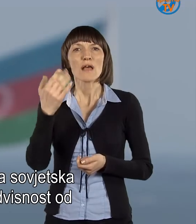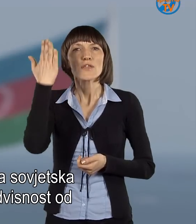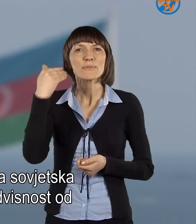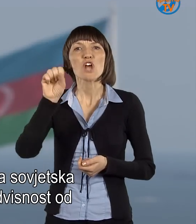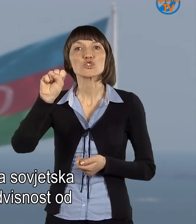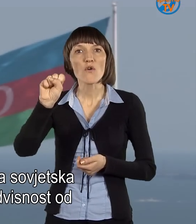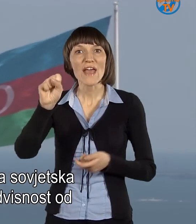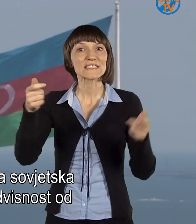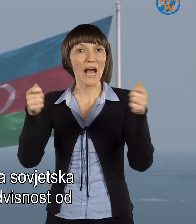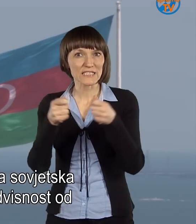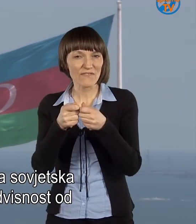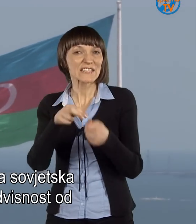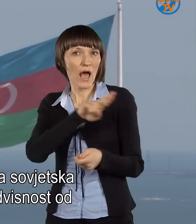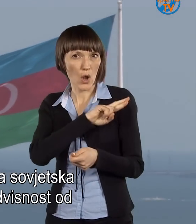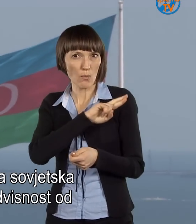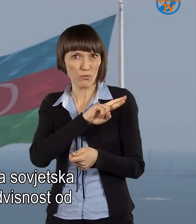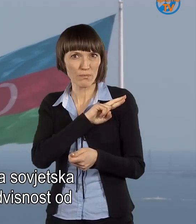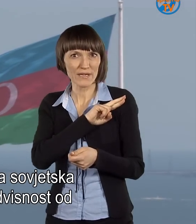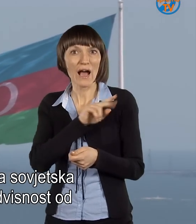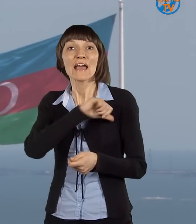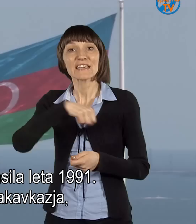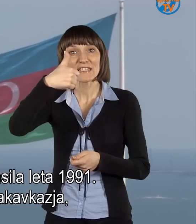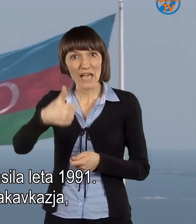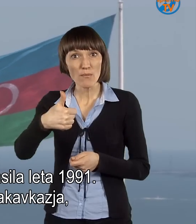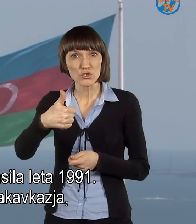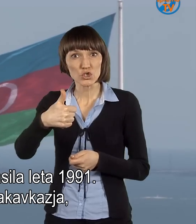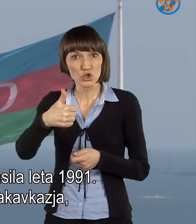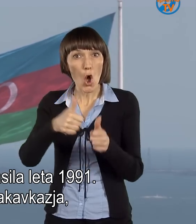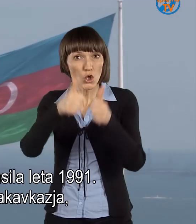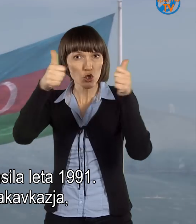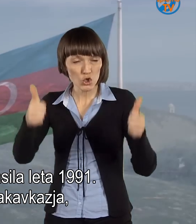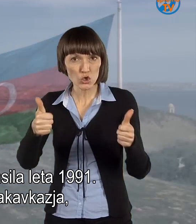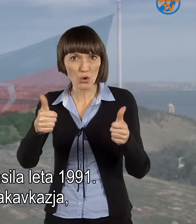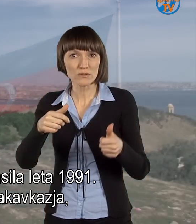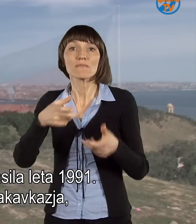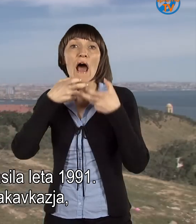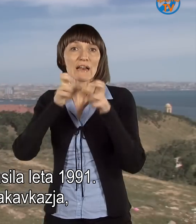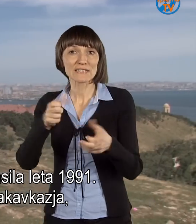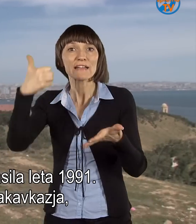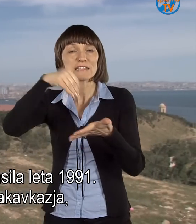Azerbejdžan je bivša Sovjetska republika, ki je neodvisnost od Sovjetske zveze razglasila leta